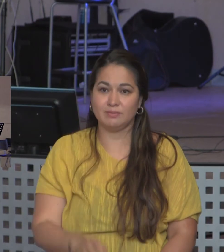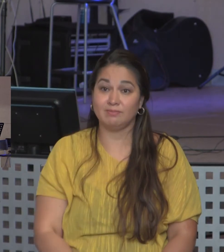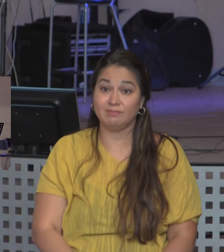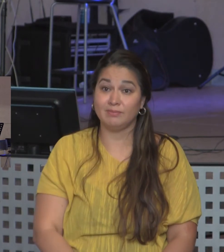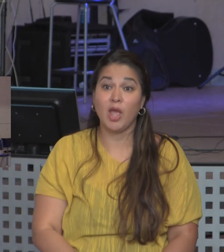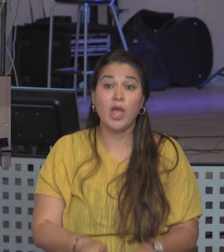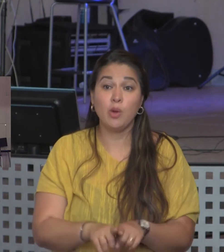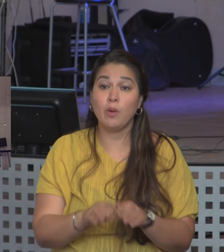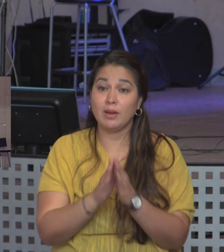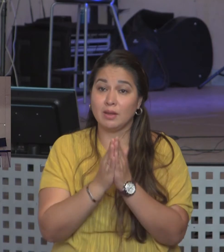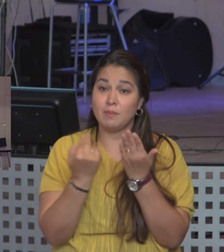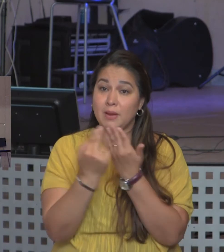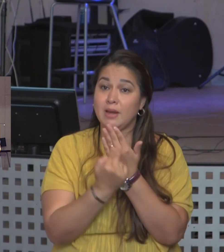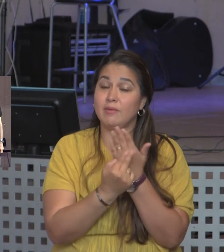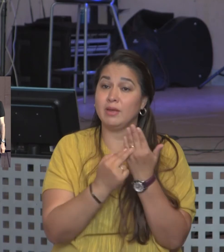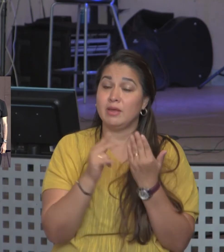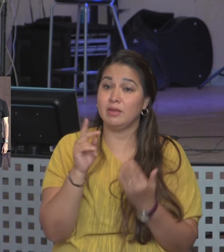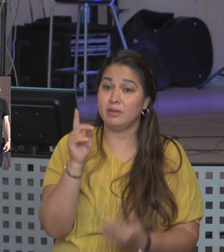oye.